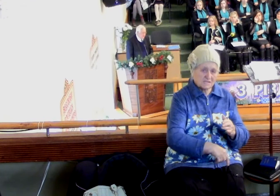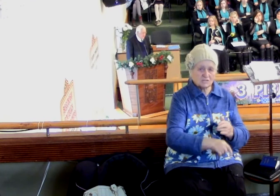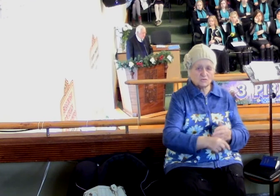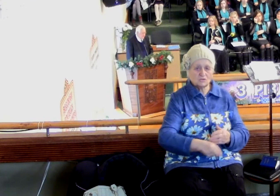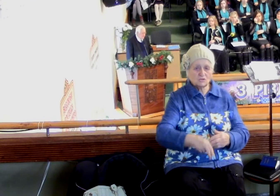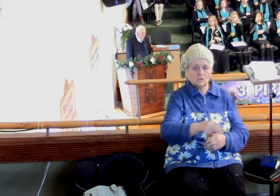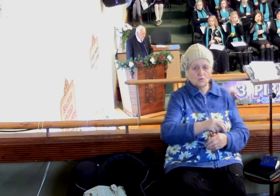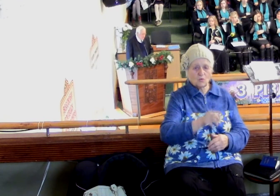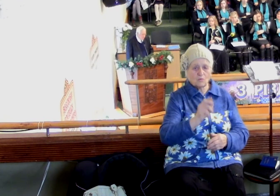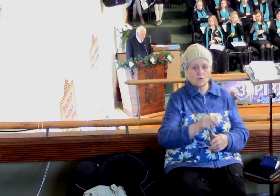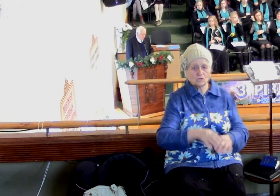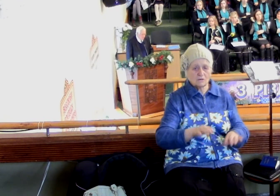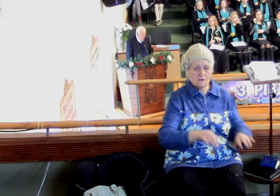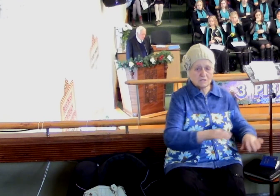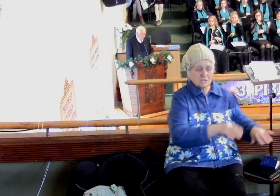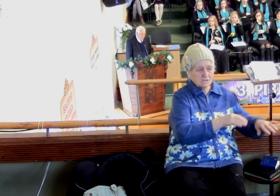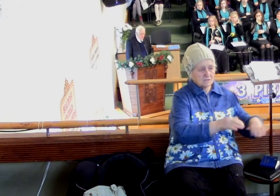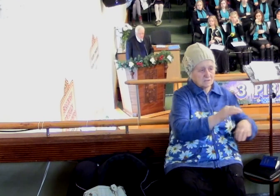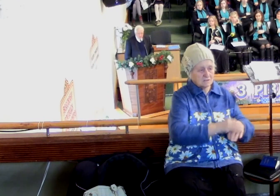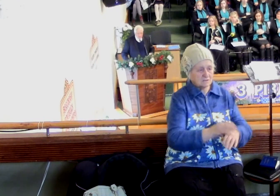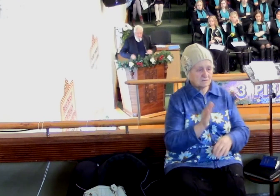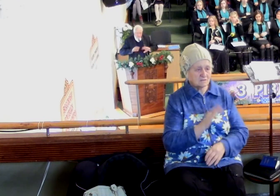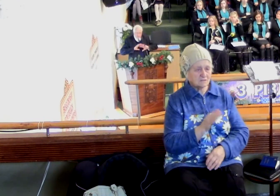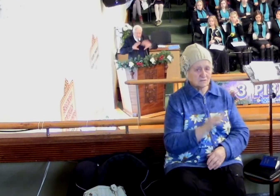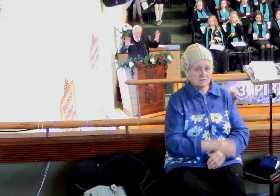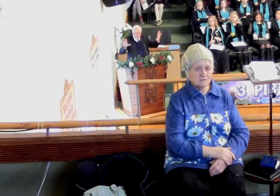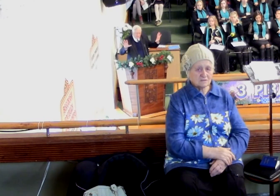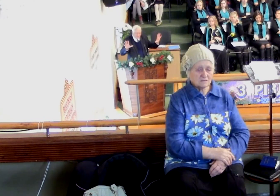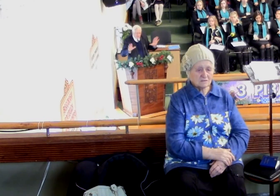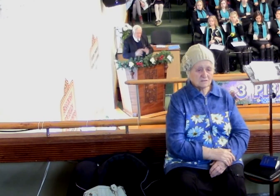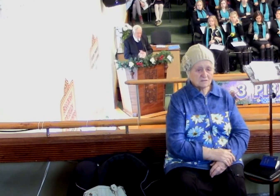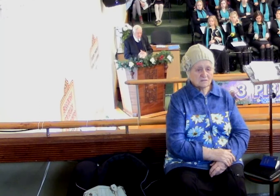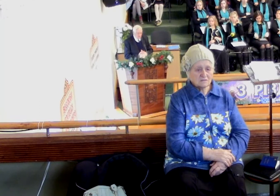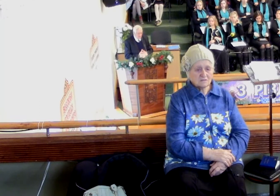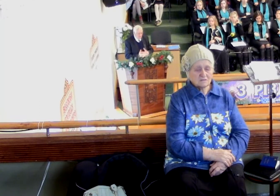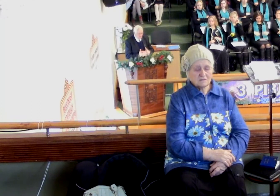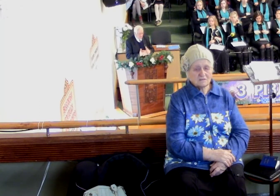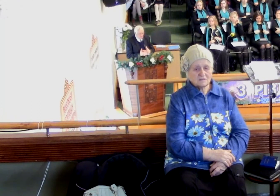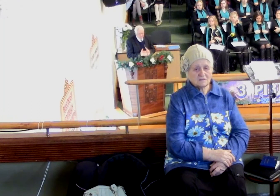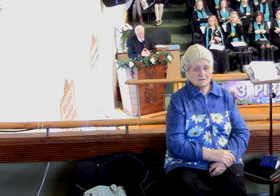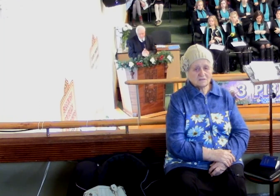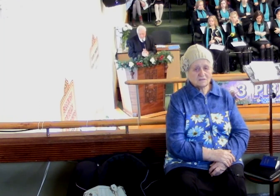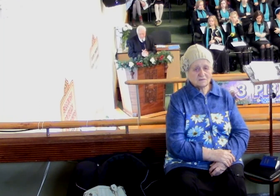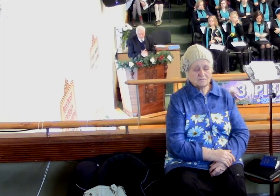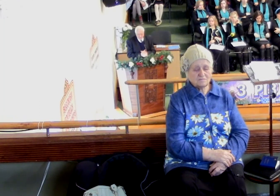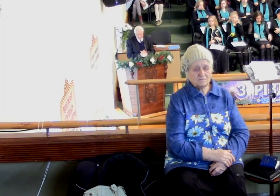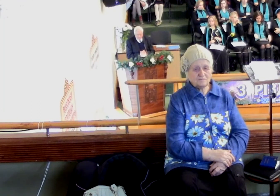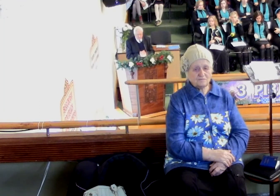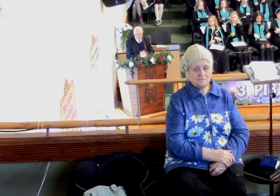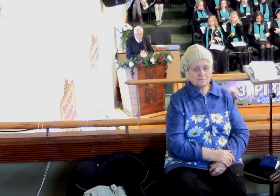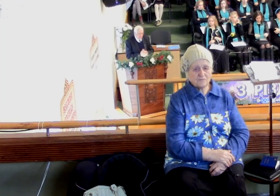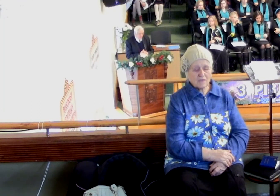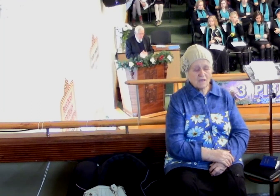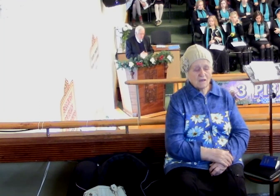Божий носился над водой. Земля была безвидна и пуста. Братья и сестры,